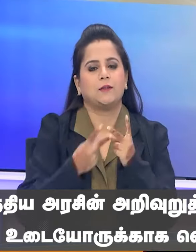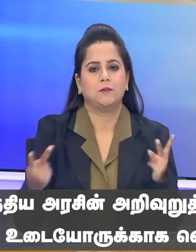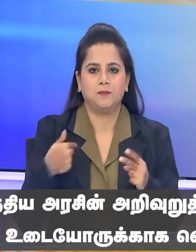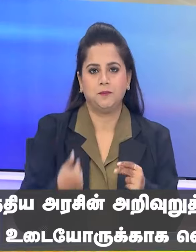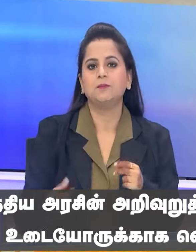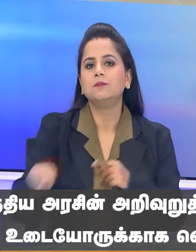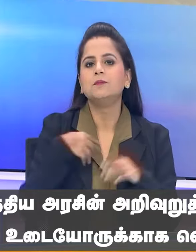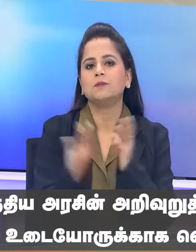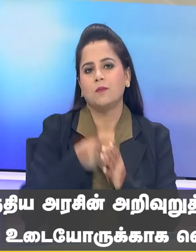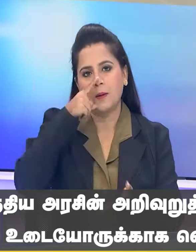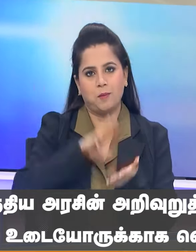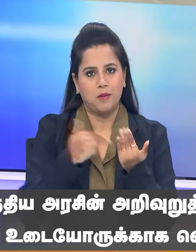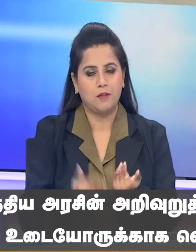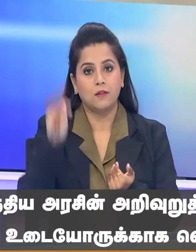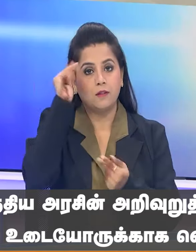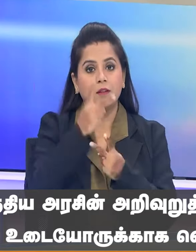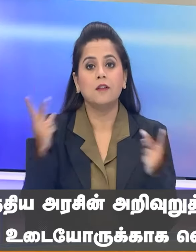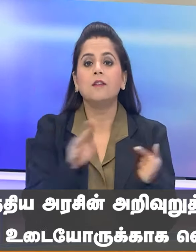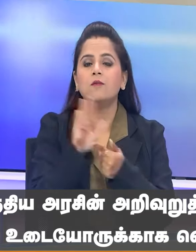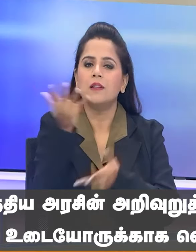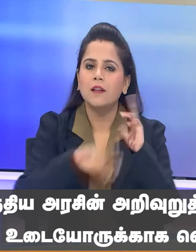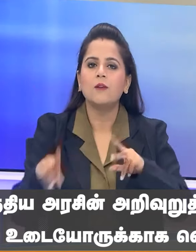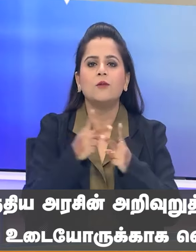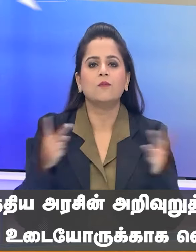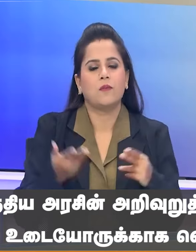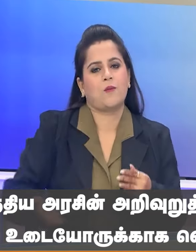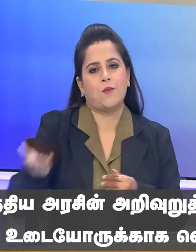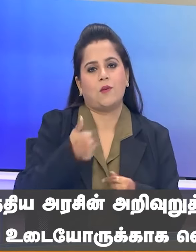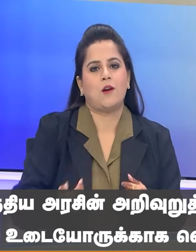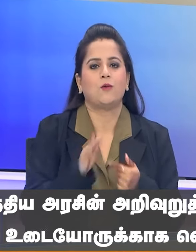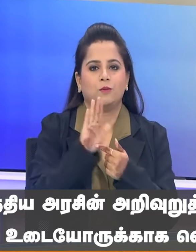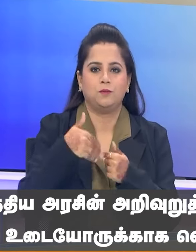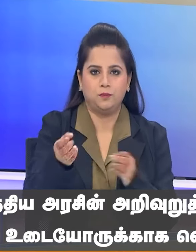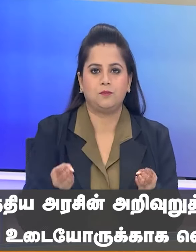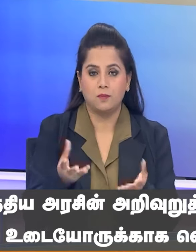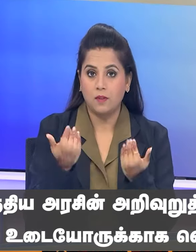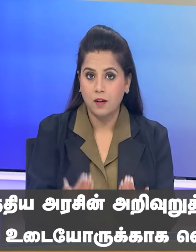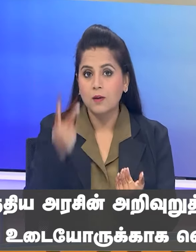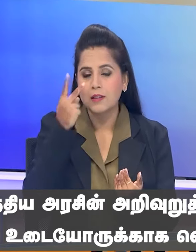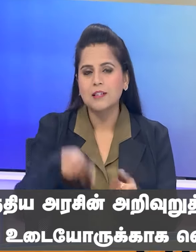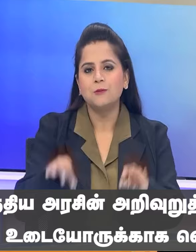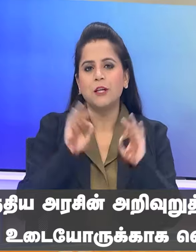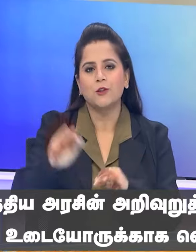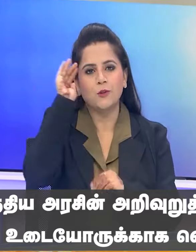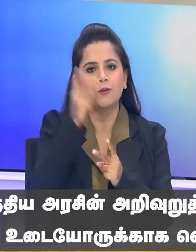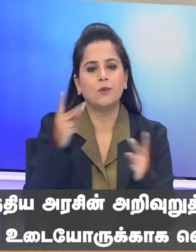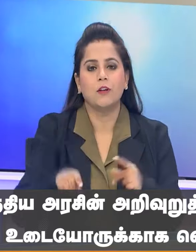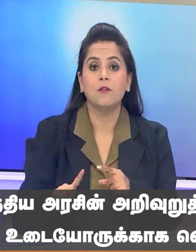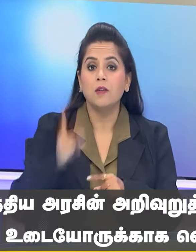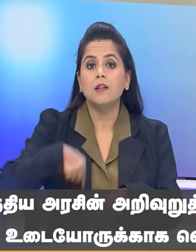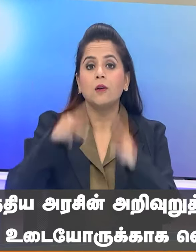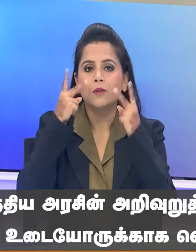है मेरी सहयोगी मनीषा जो खबरों को सांकेतिक भाषा के जरिए आप सभी तक पहुंचाएंगे तो चलिए शुरुआत करते हैं इस खास बुलेटिन की और सबसे पहले